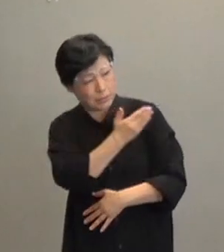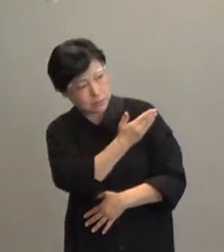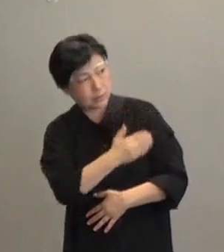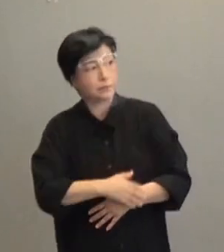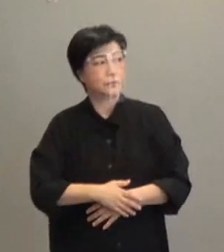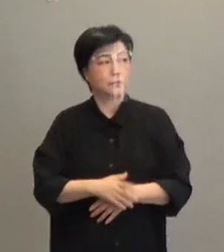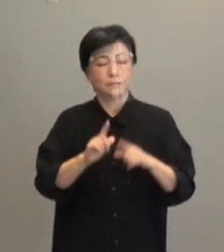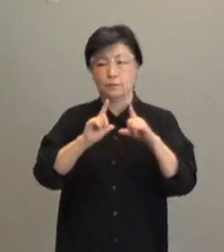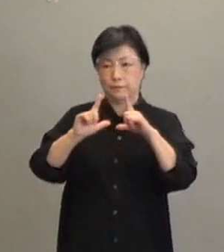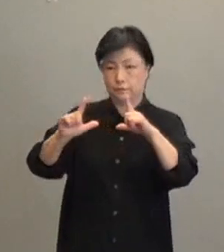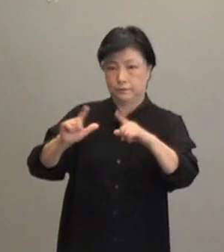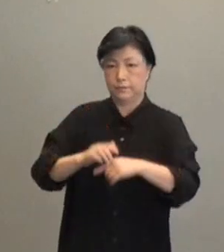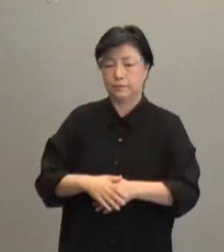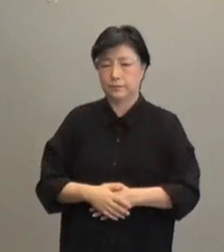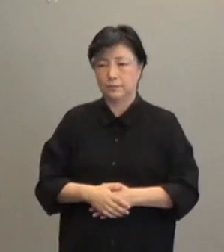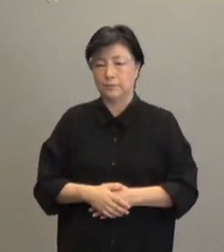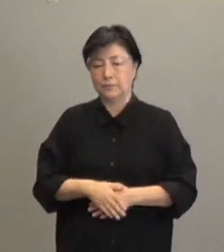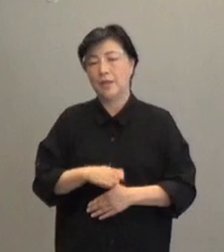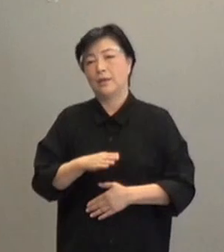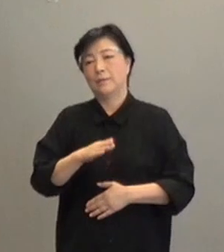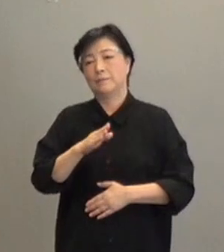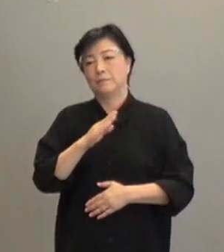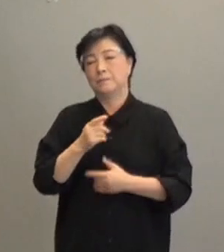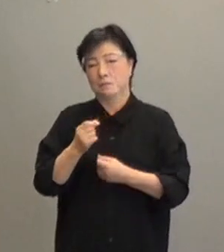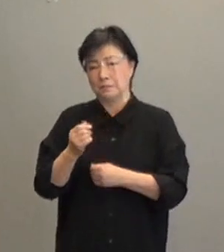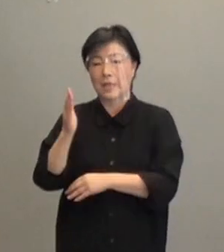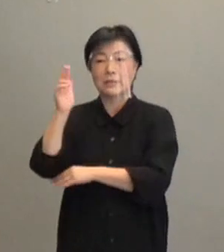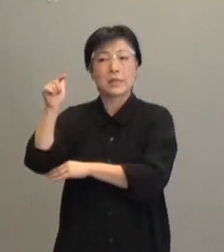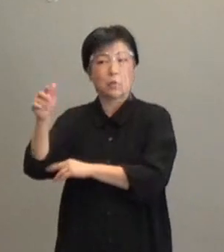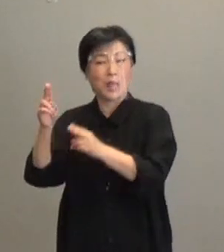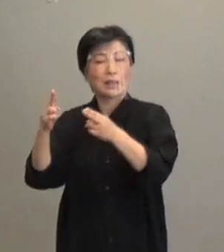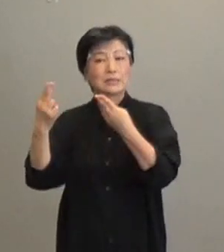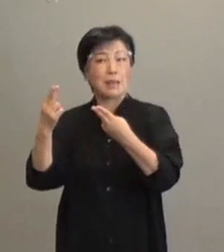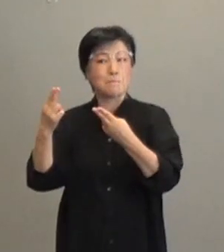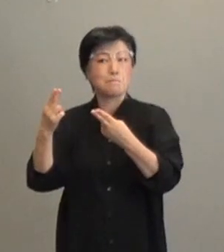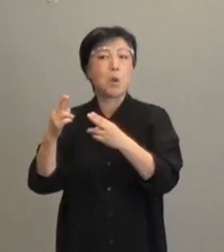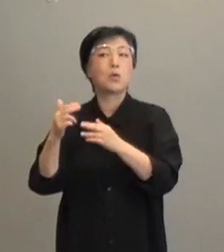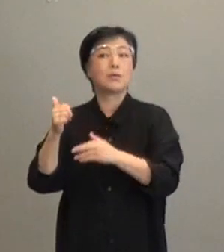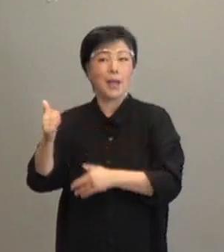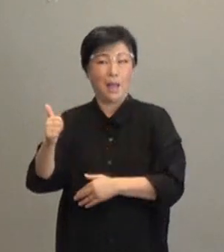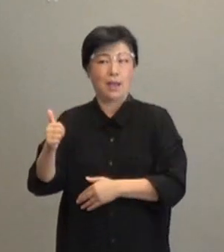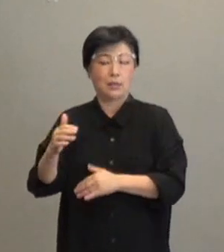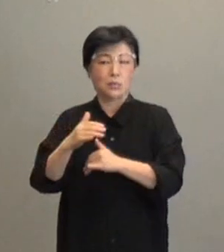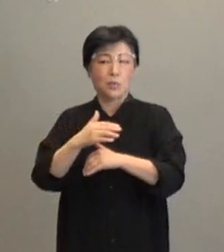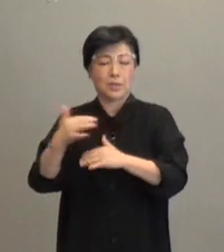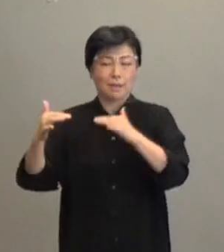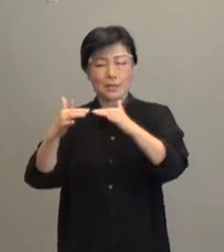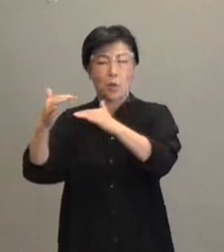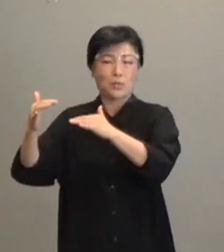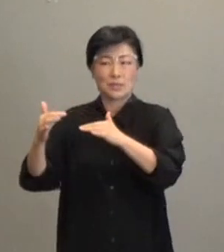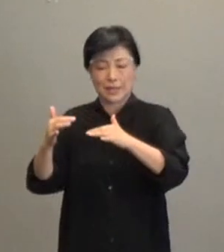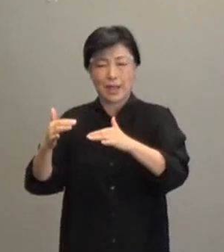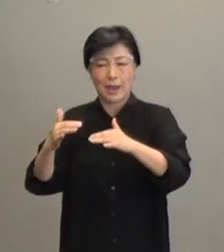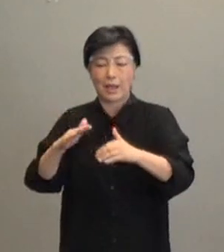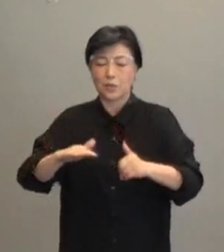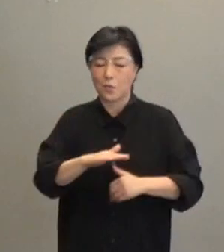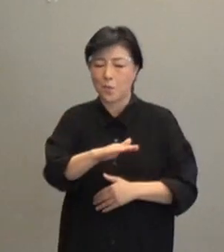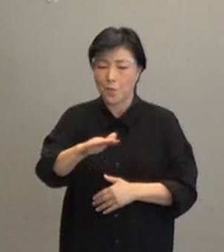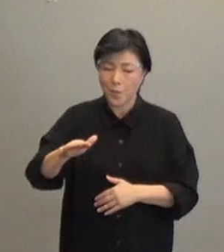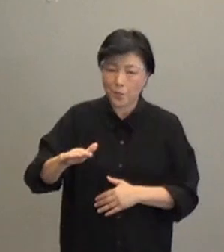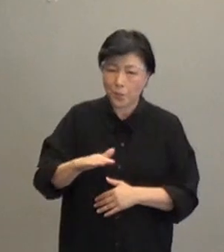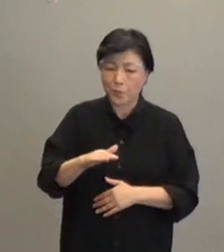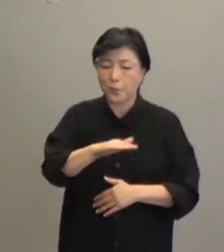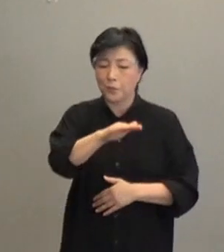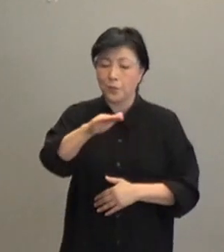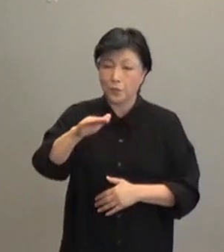ょうか。 まさにこう政府や専門家の方々がですね、議論しながらそのステージを考えていっ